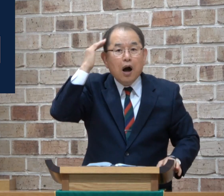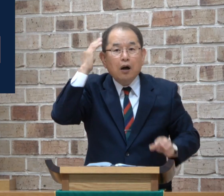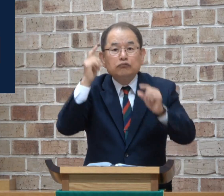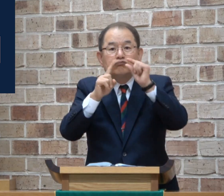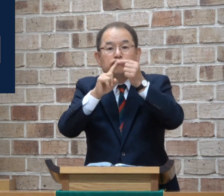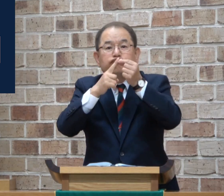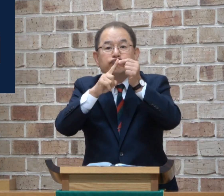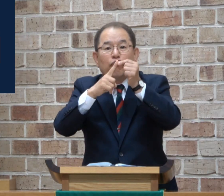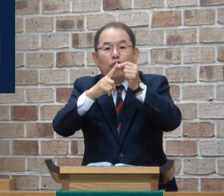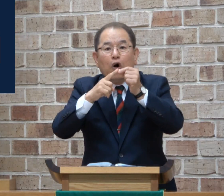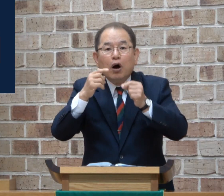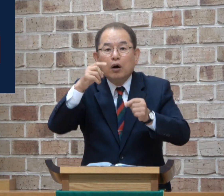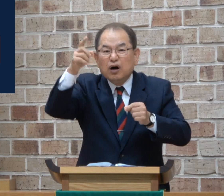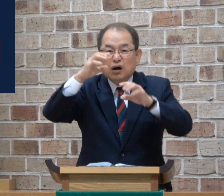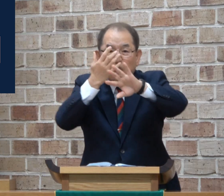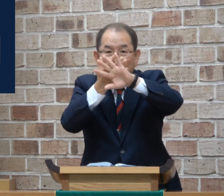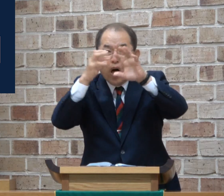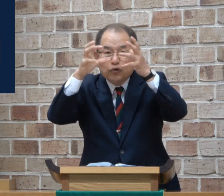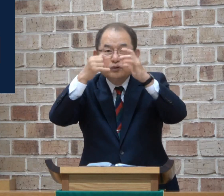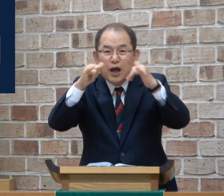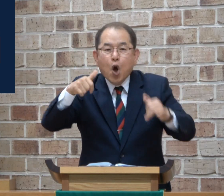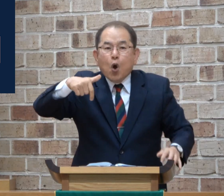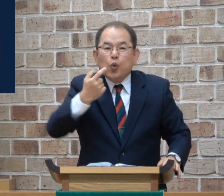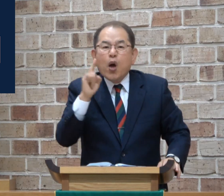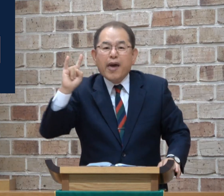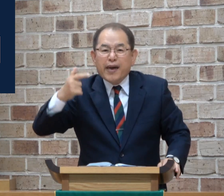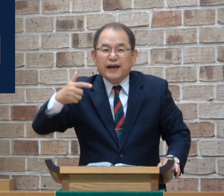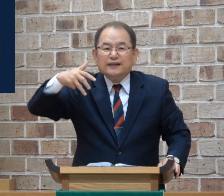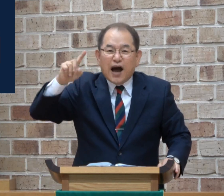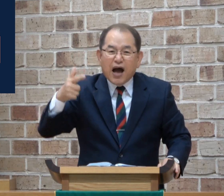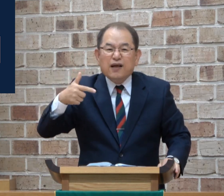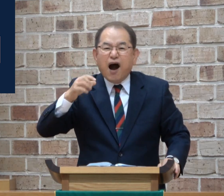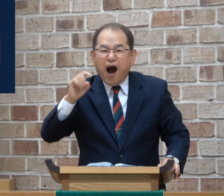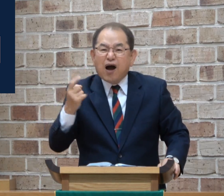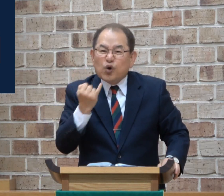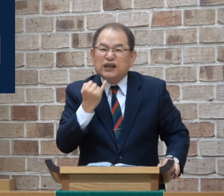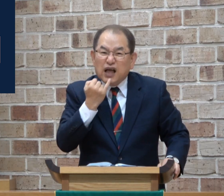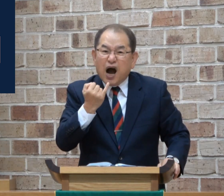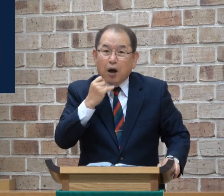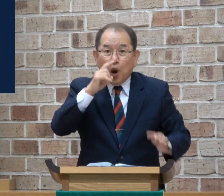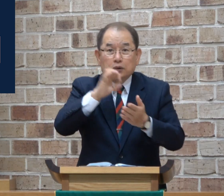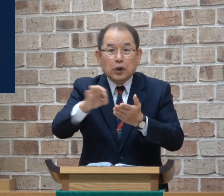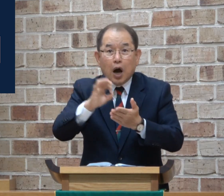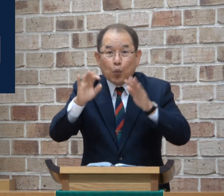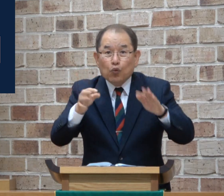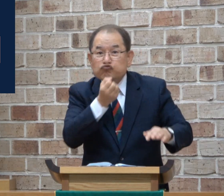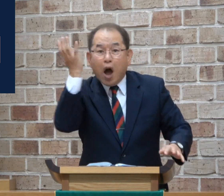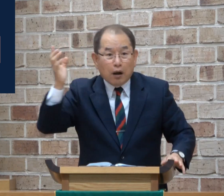외국에서 괜찮아, 괜찮아 이렇게 한국말을 유행처럼 사용하고 있습니다.